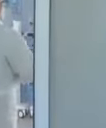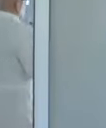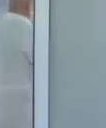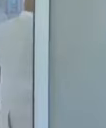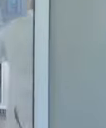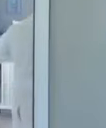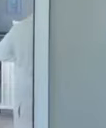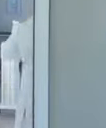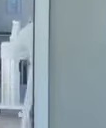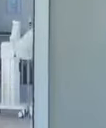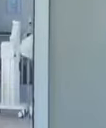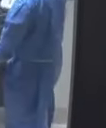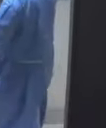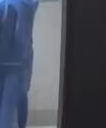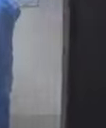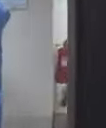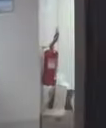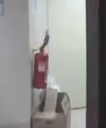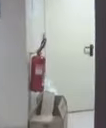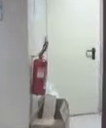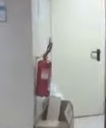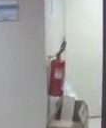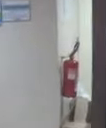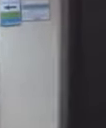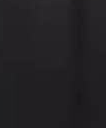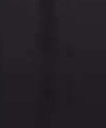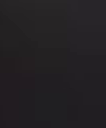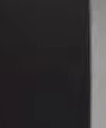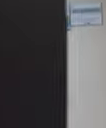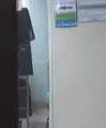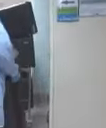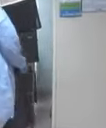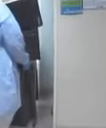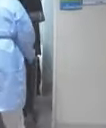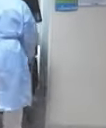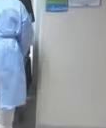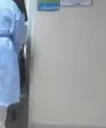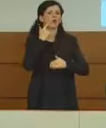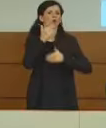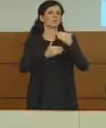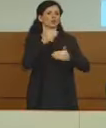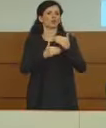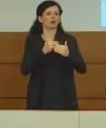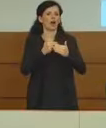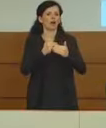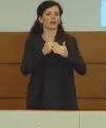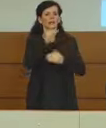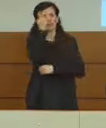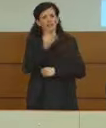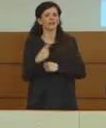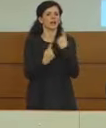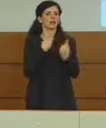la malattia alle spalle. L'Italia vive un'emergenza che va affrontata con coesione, è l'appello della Protezione Civile. Questa